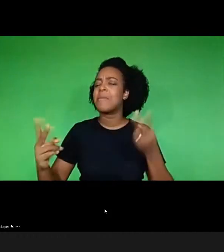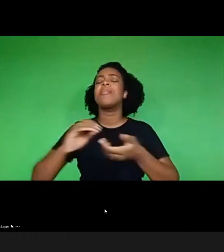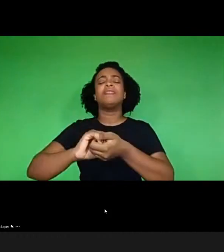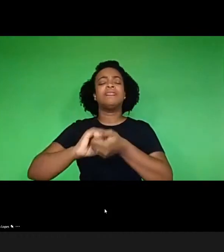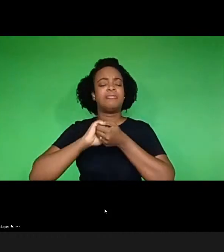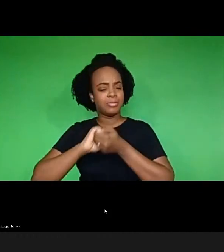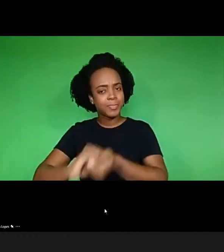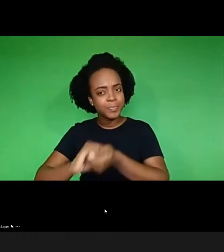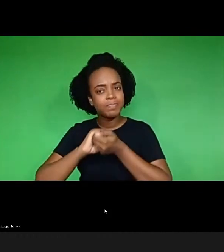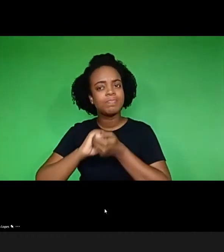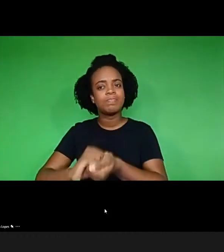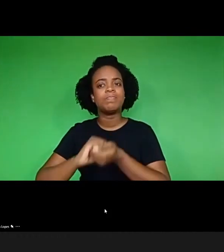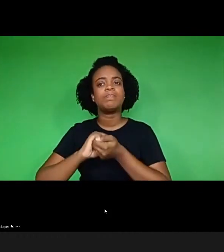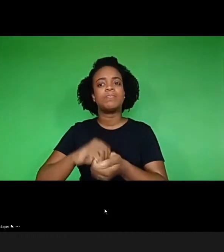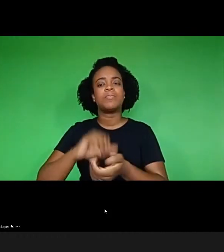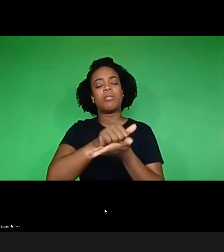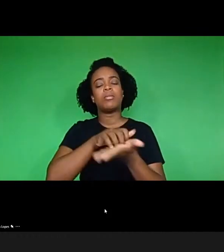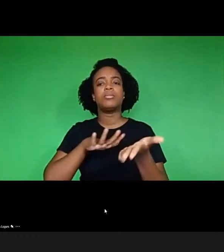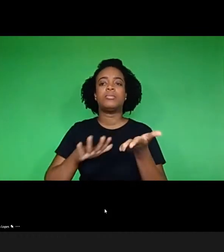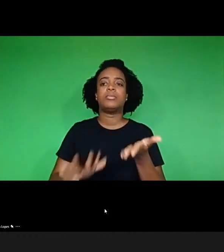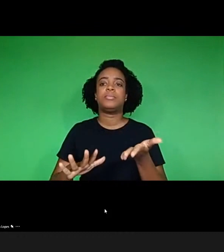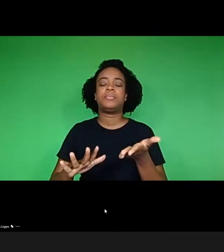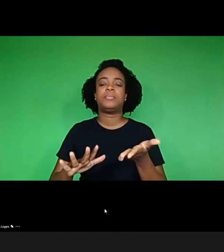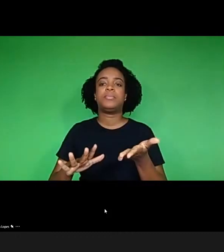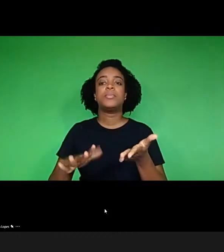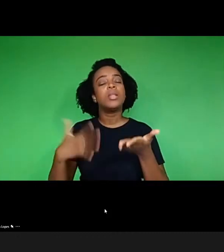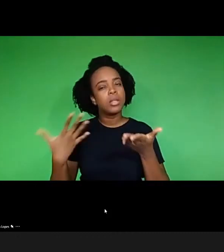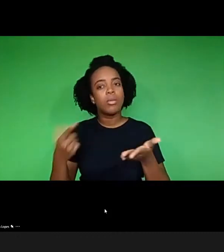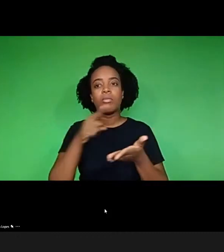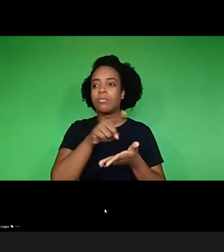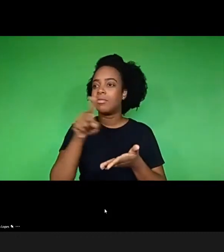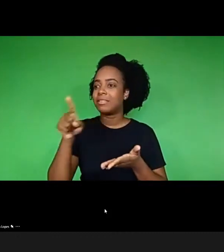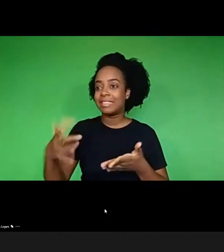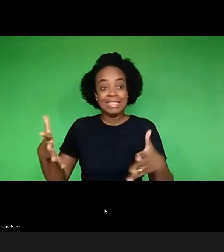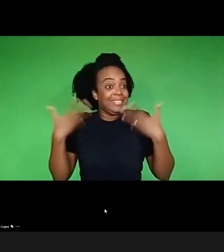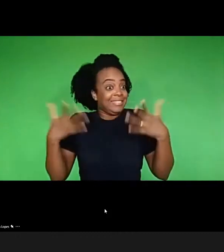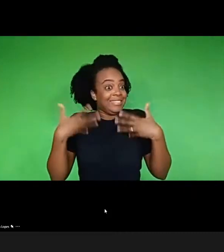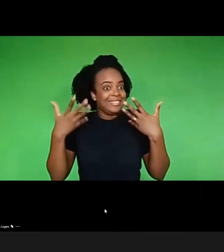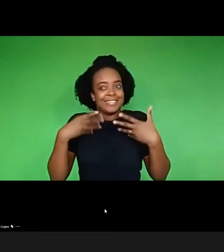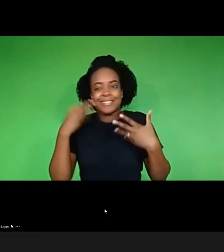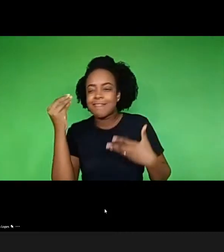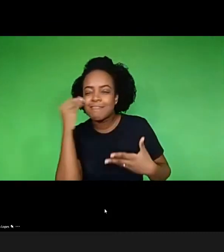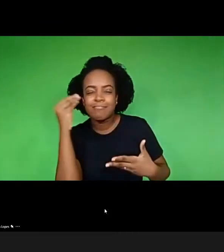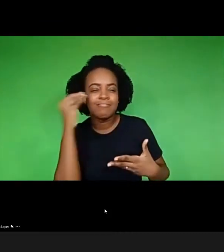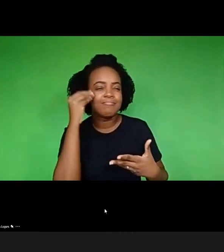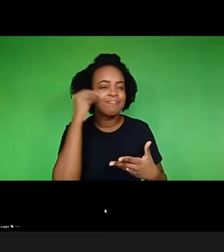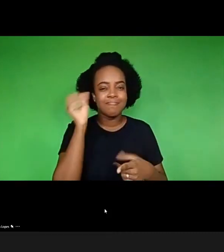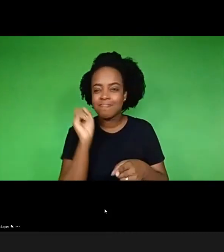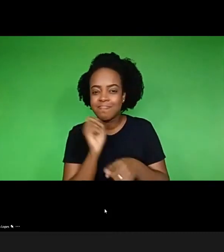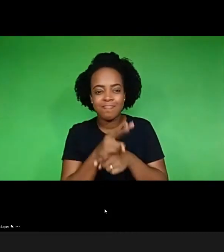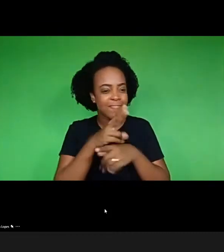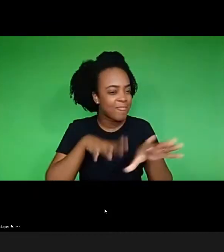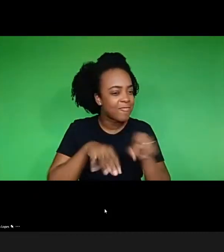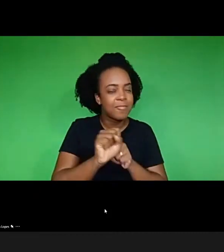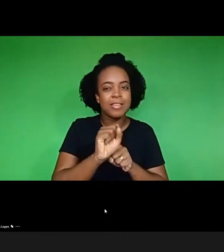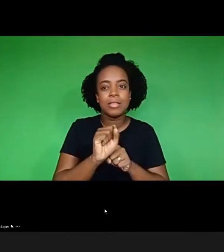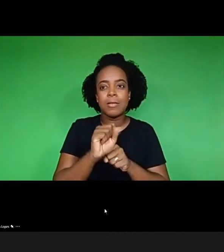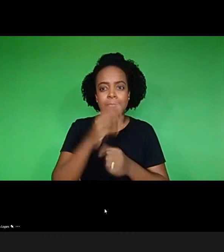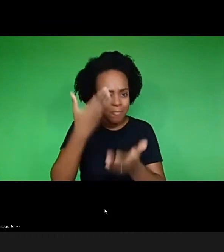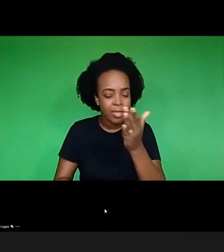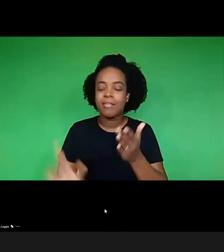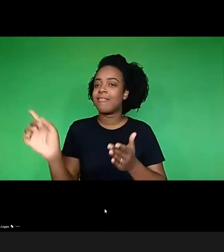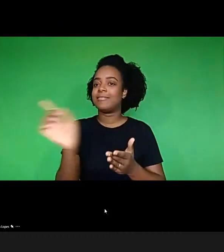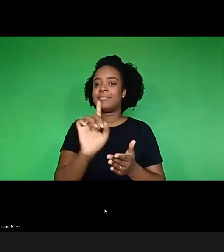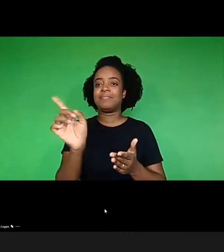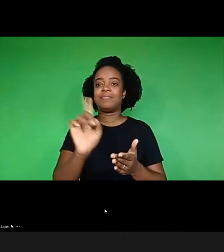nessas atividades, certo? Então, não percam o entusiasmo de investir na formação de cada um. A gente está aqui para